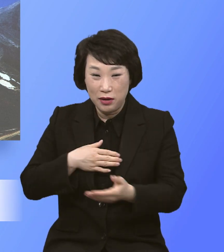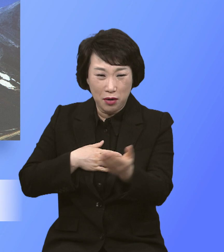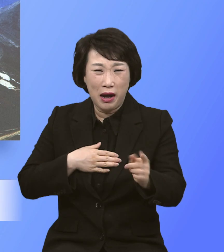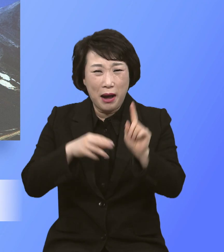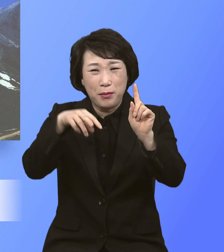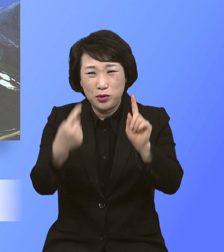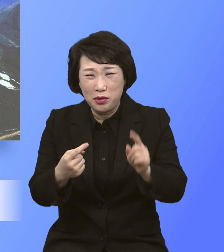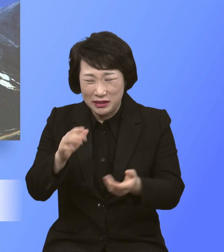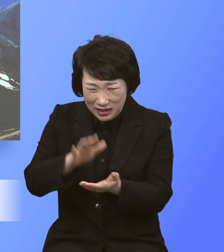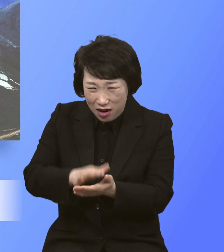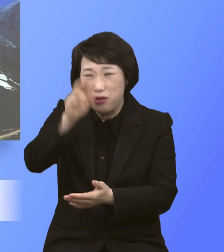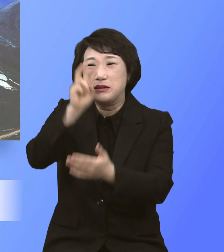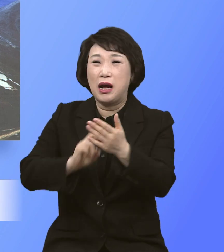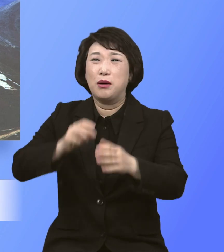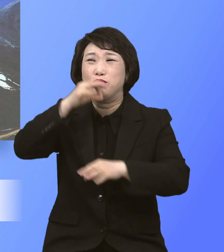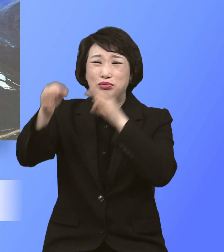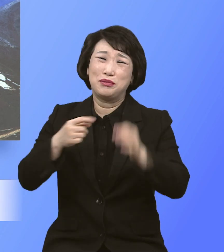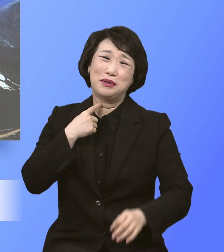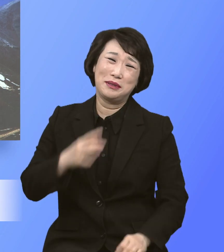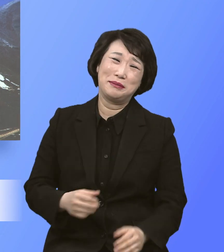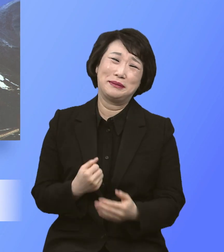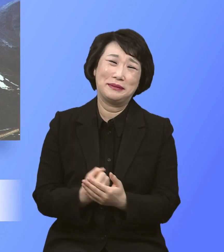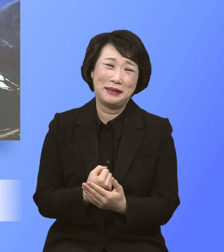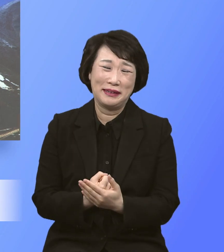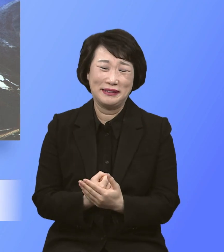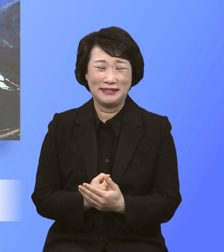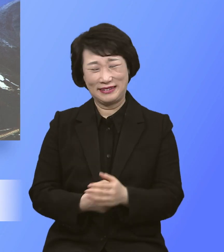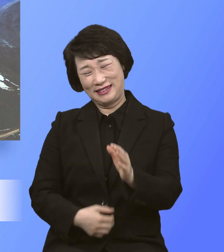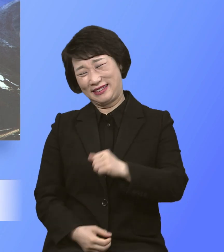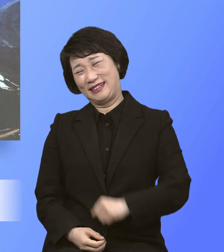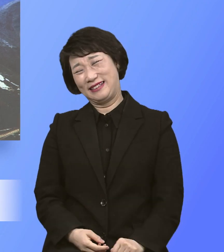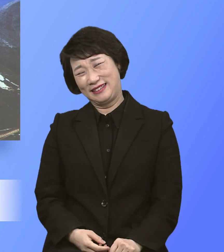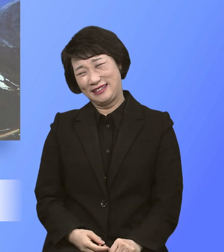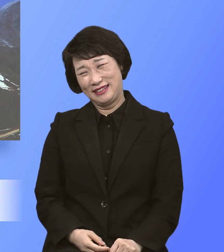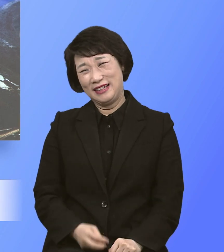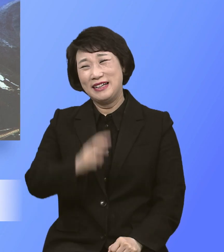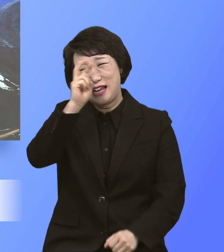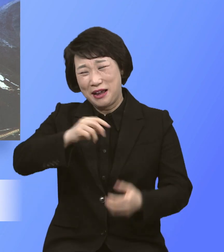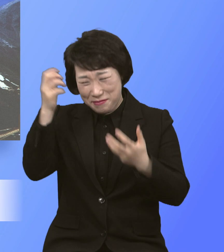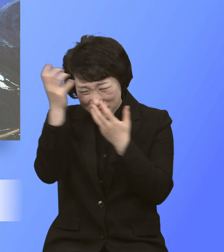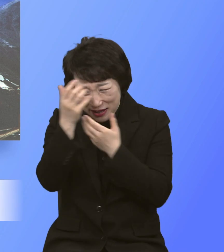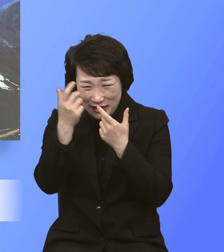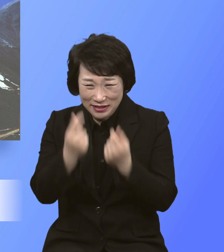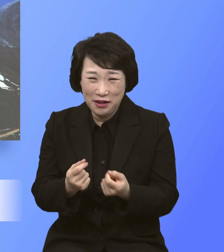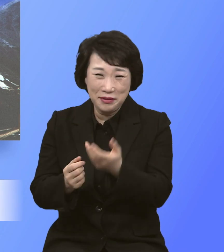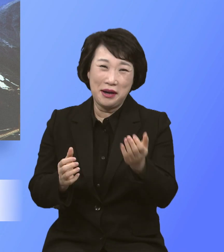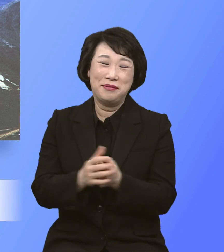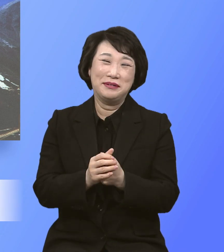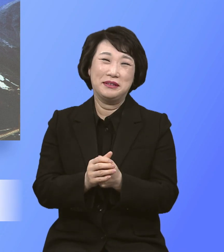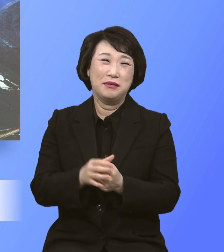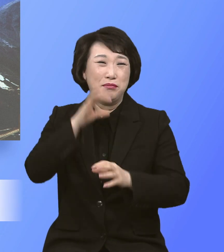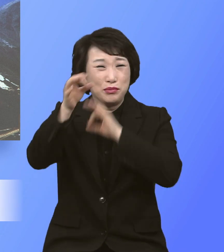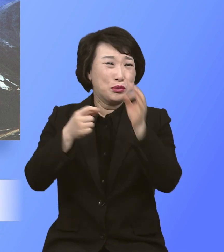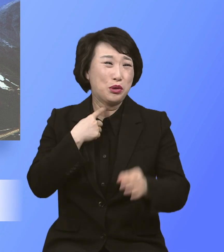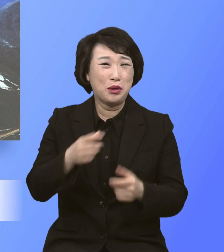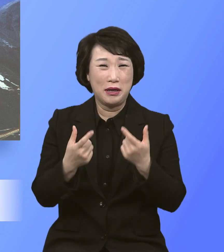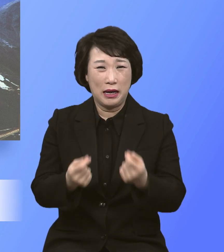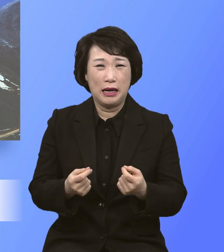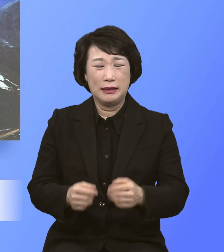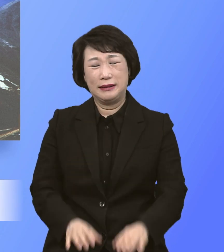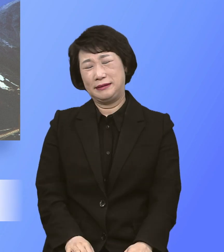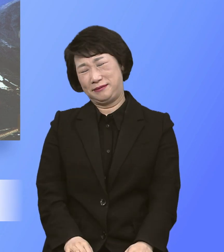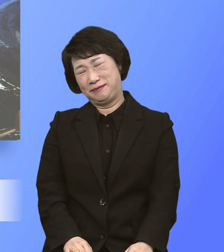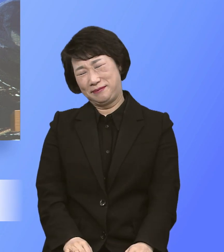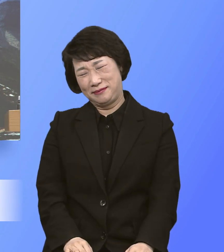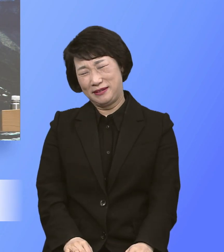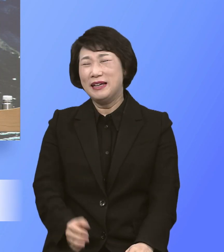번도 그렇게 찬양을 불러볼 때가 없어. 우리 교회에서 그렇게 막 찬양에 미치도록 불러본 때가 없어 지금. 그래서